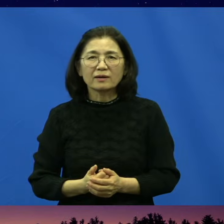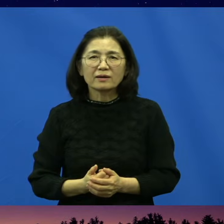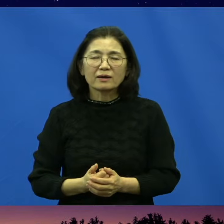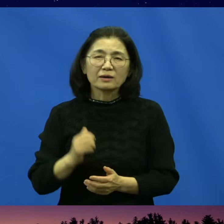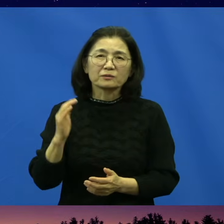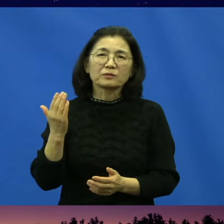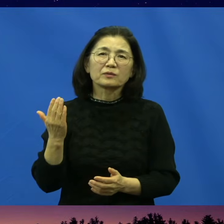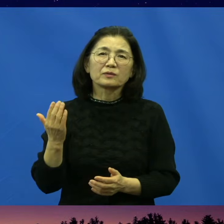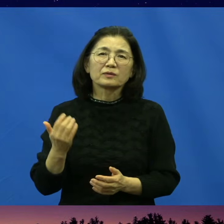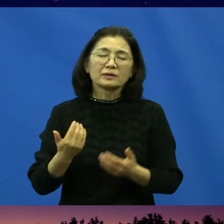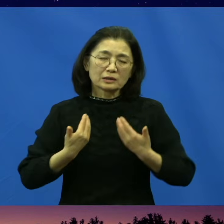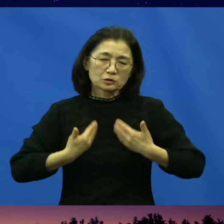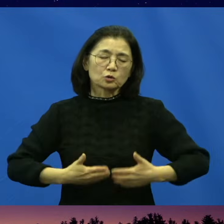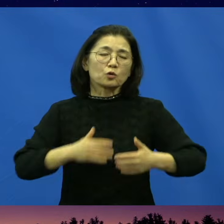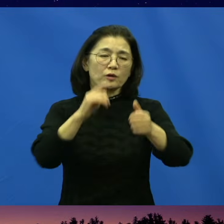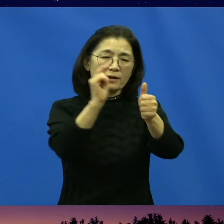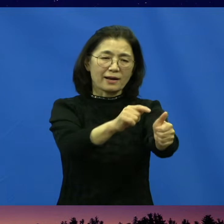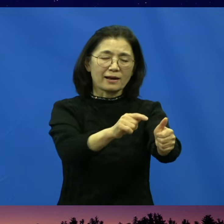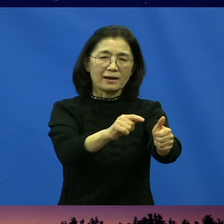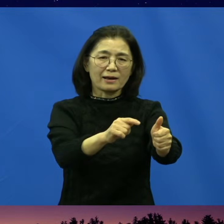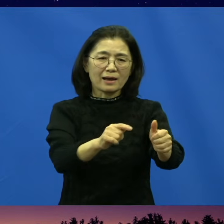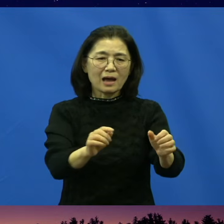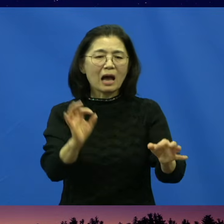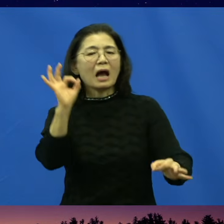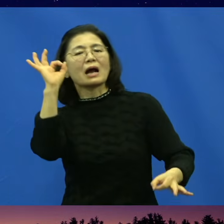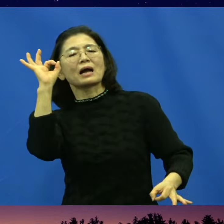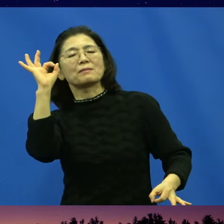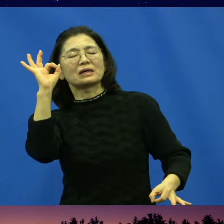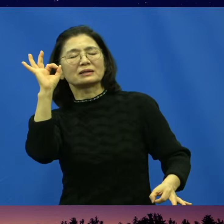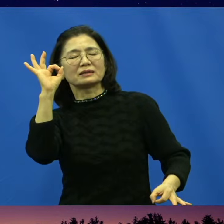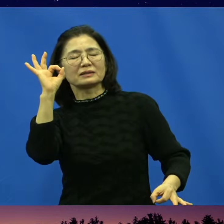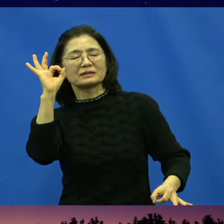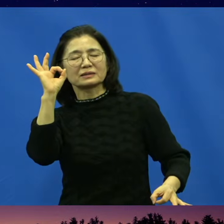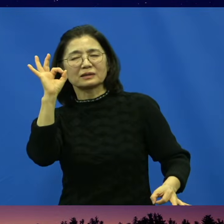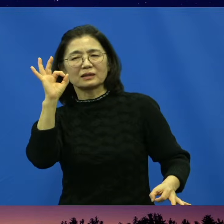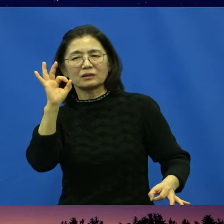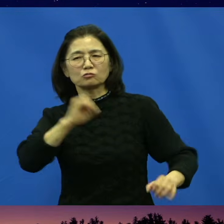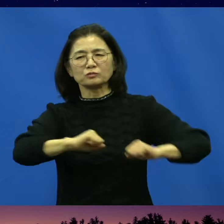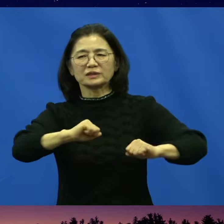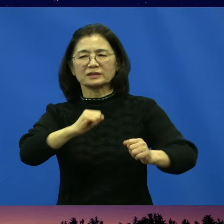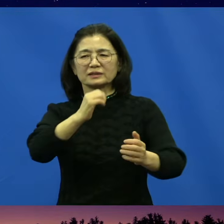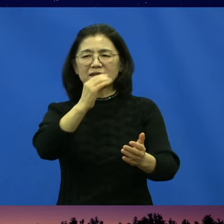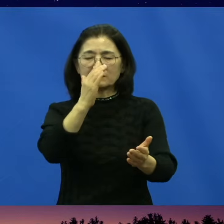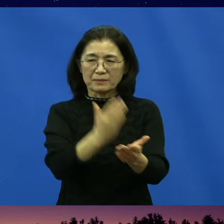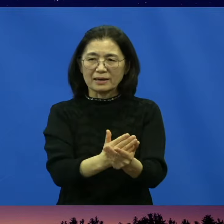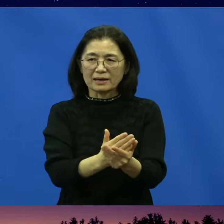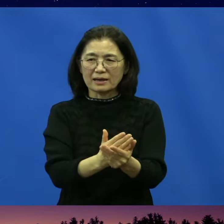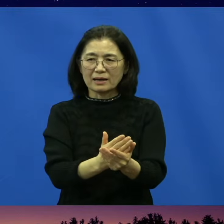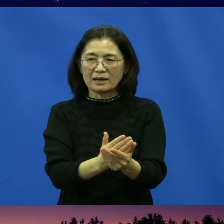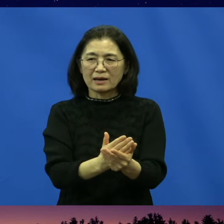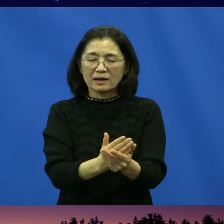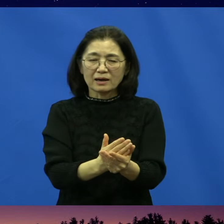잠잠해라, 좀 조용해라, 가만히 있어, 움직이지 마. 이런 모든